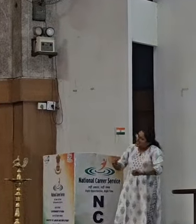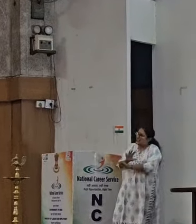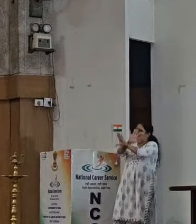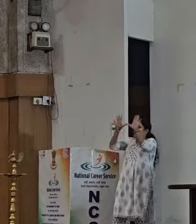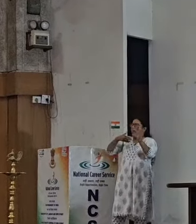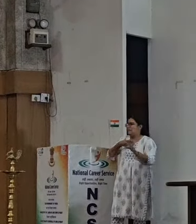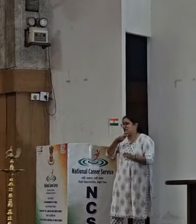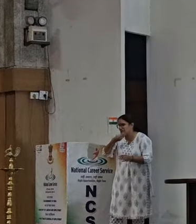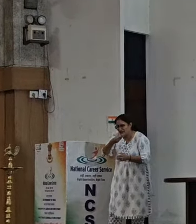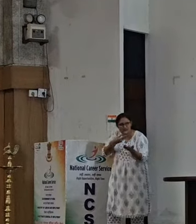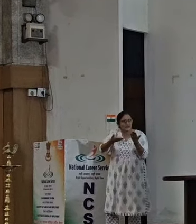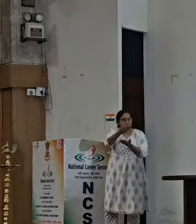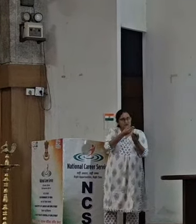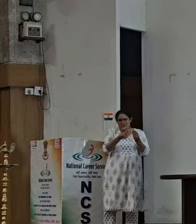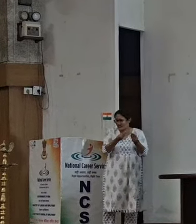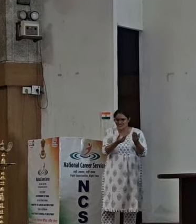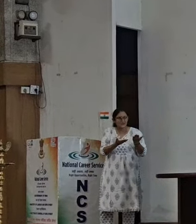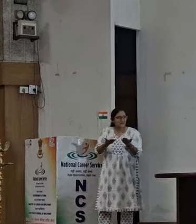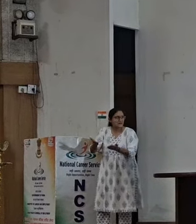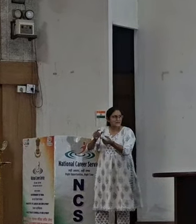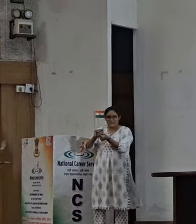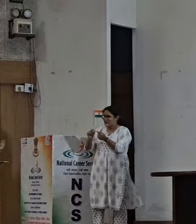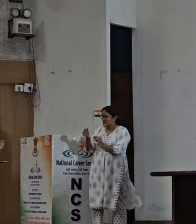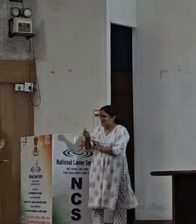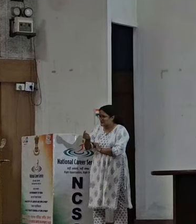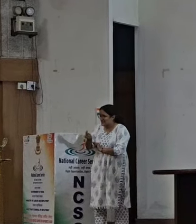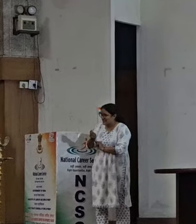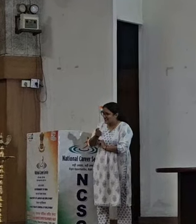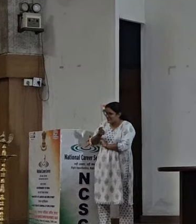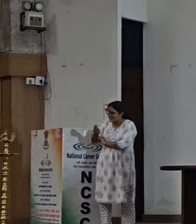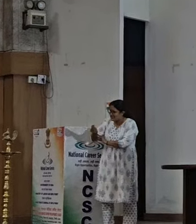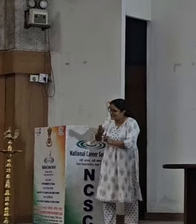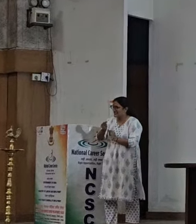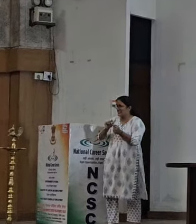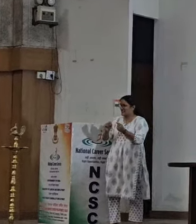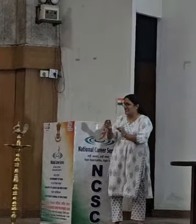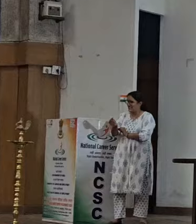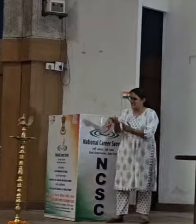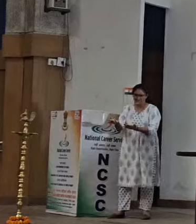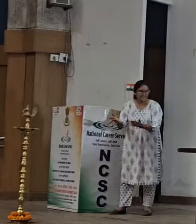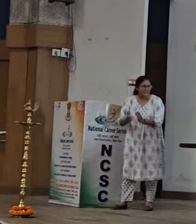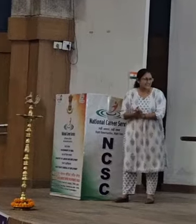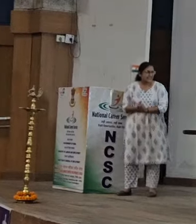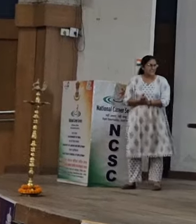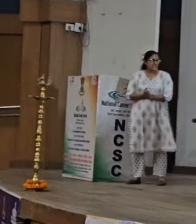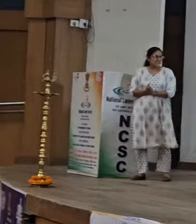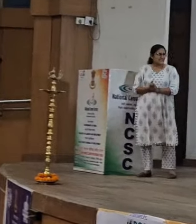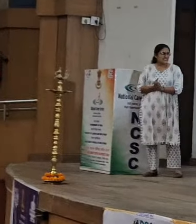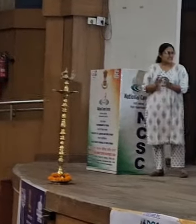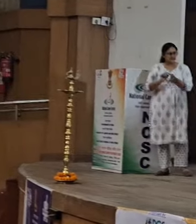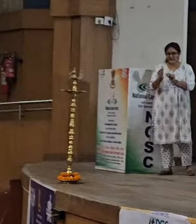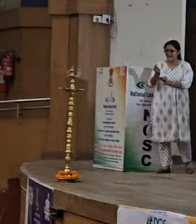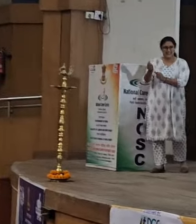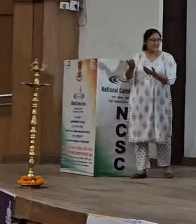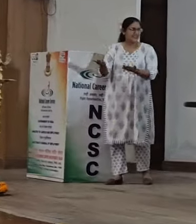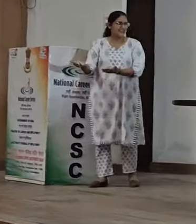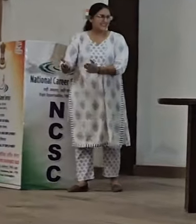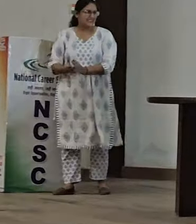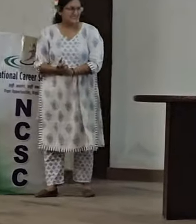आज हमारे जितने भी चीजें जो जहां पर हमें अंधेरा मिला है हम आगे की राह पर बिल्कुल उजाला देते हुए आज लाइटिंग